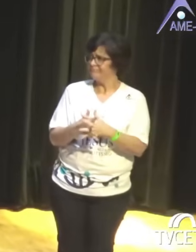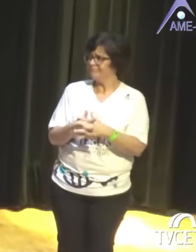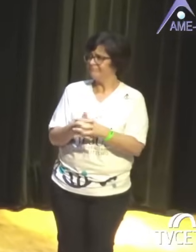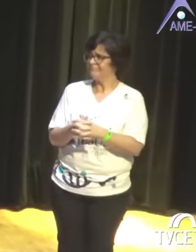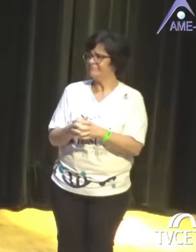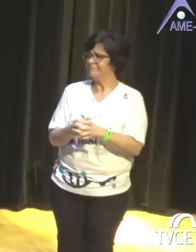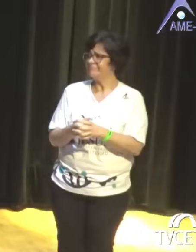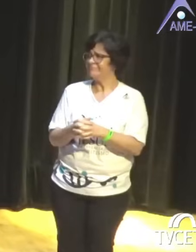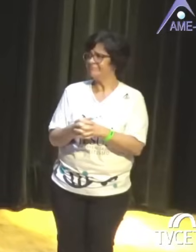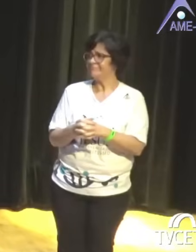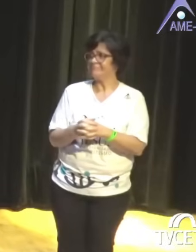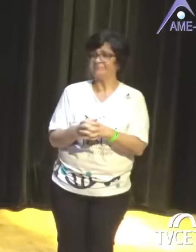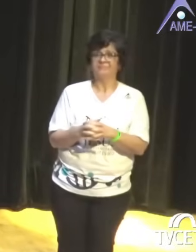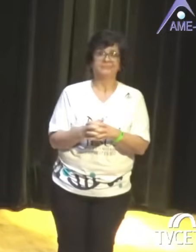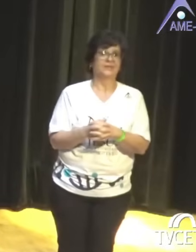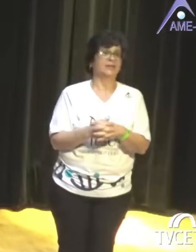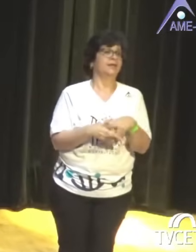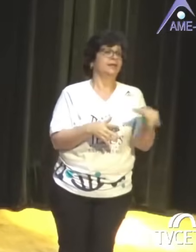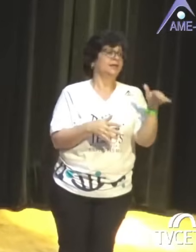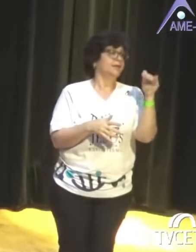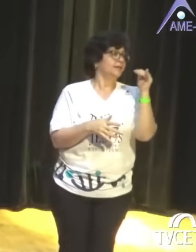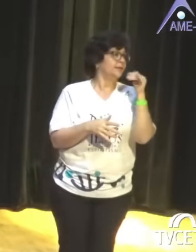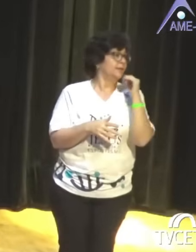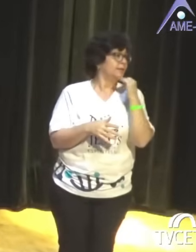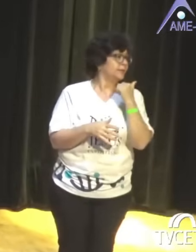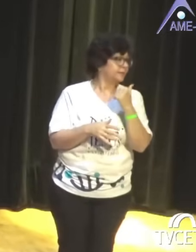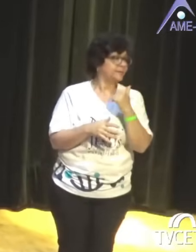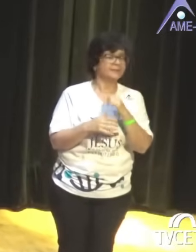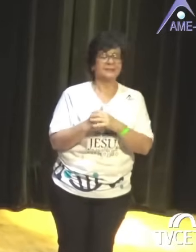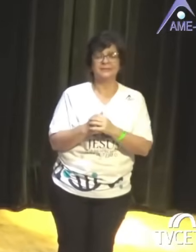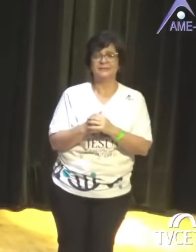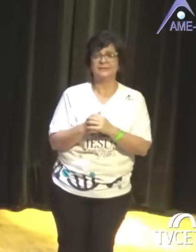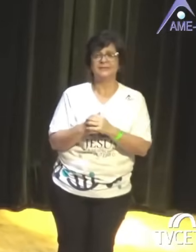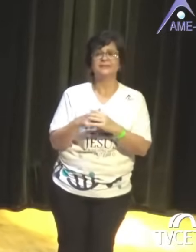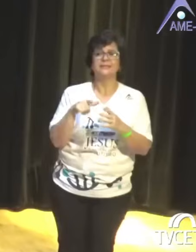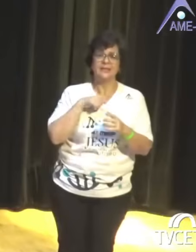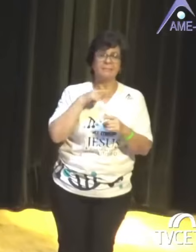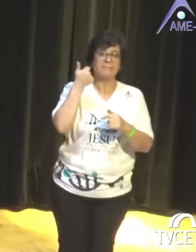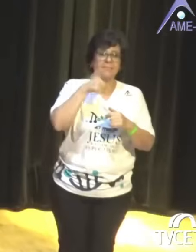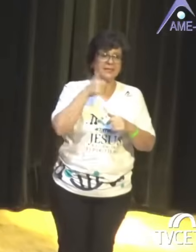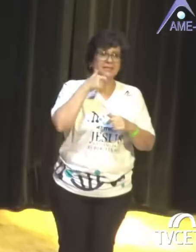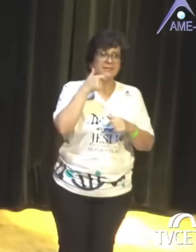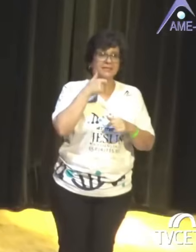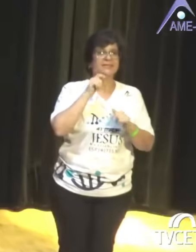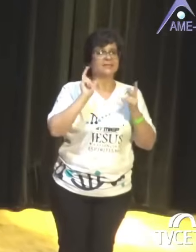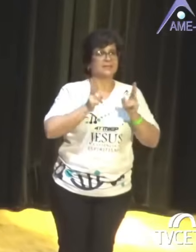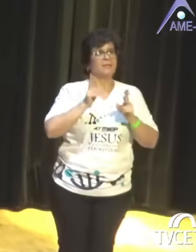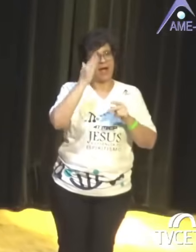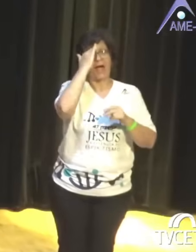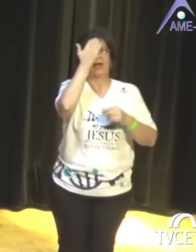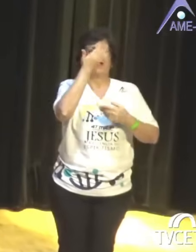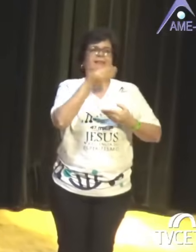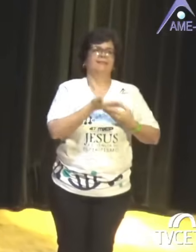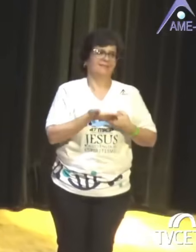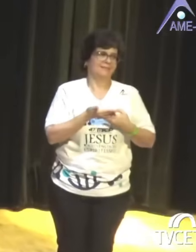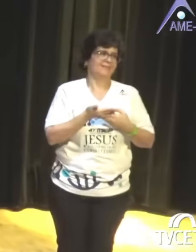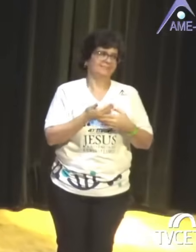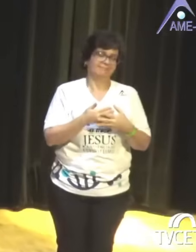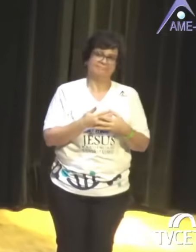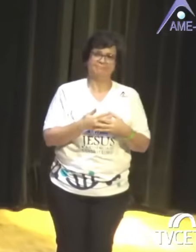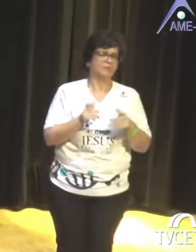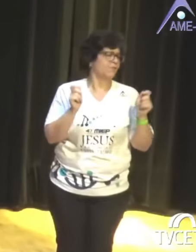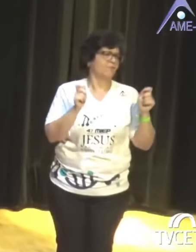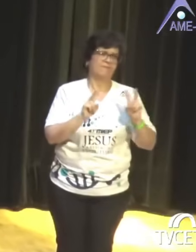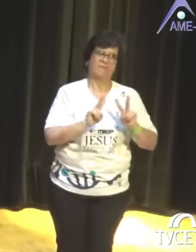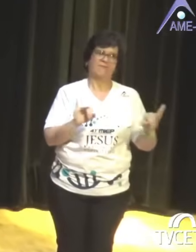funcionar Graças a Deus não porque às vezes Sempre tem alguém mais crédulo né não